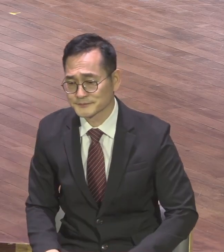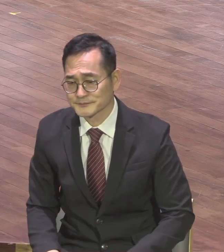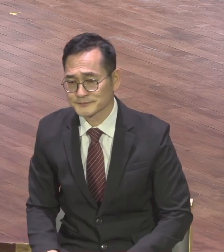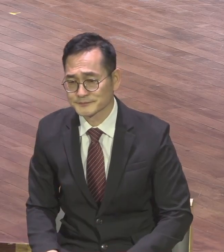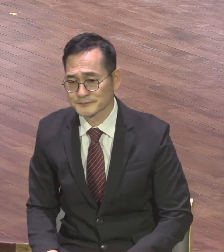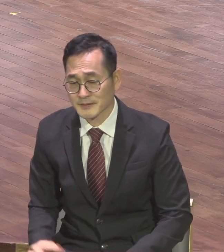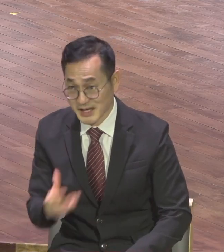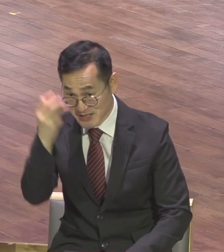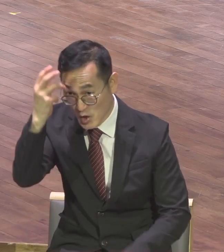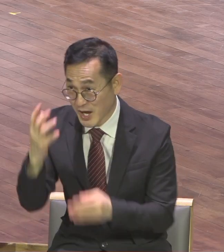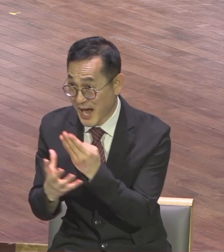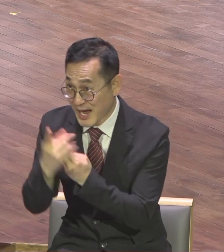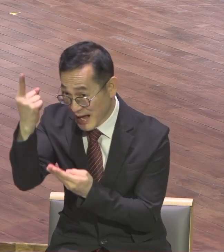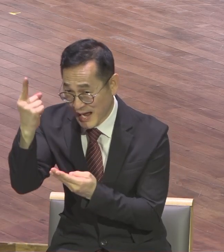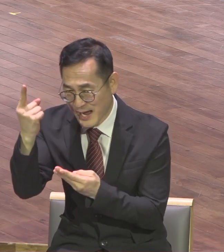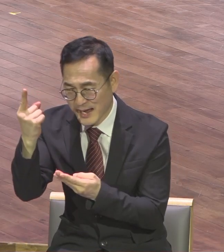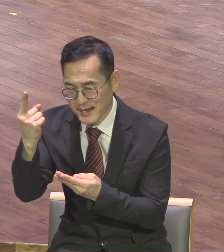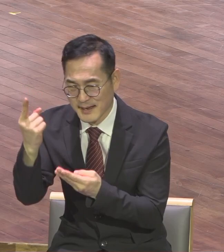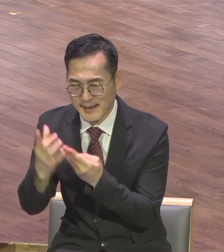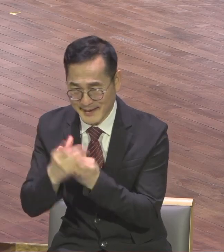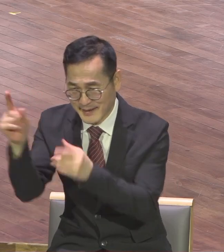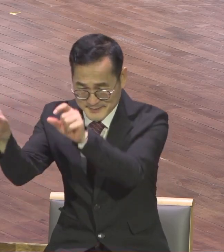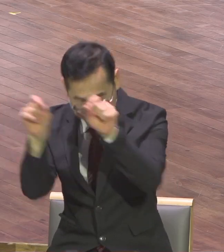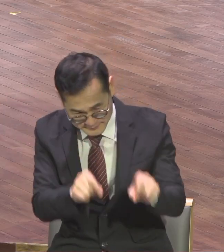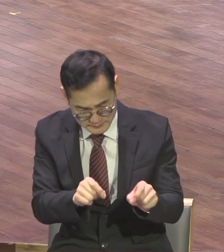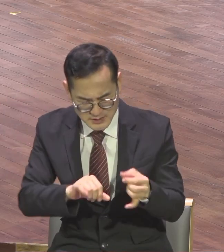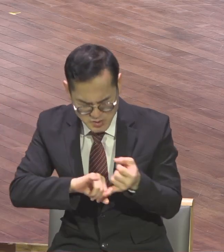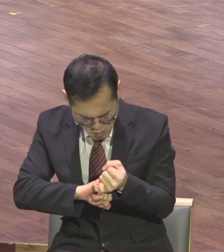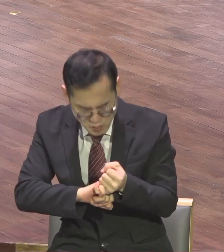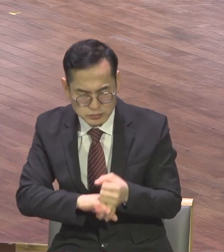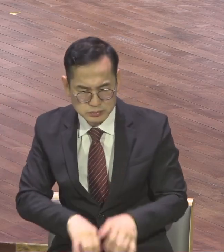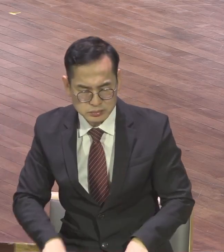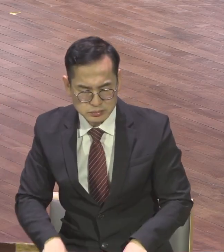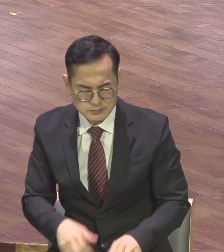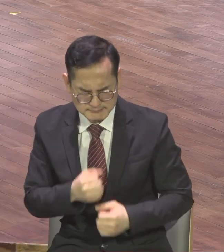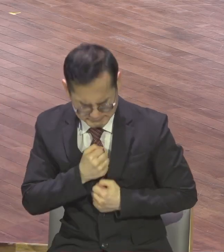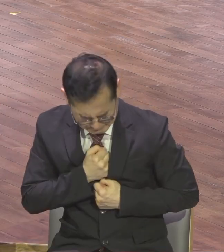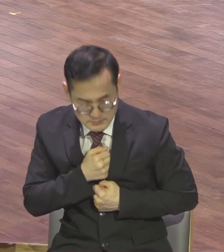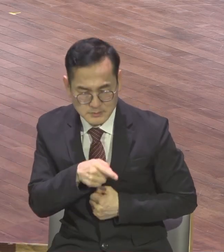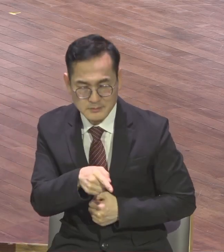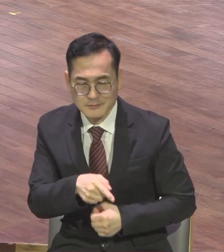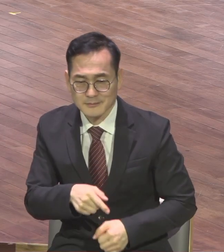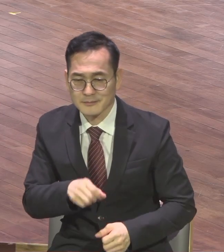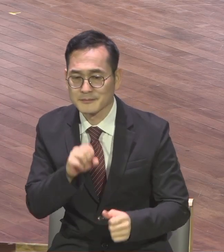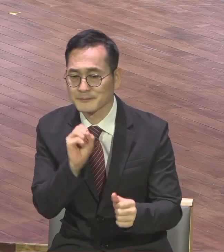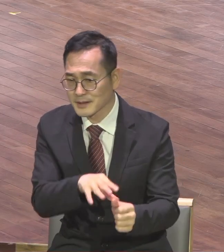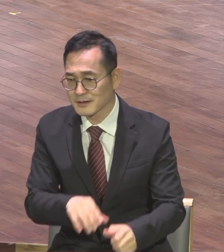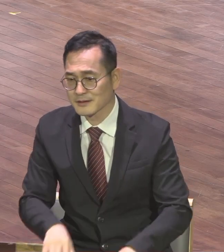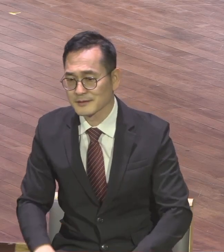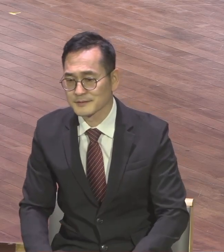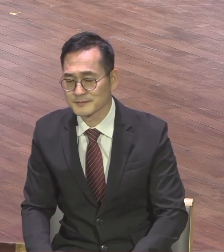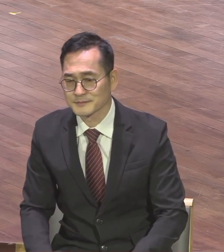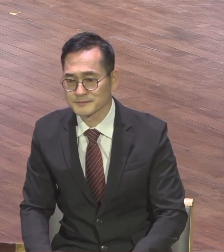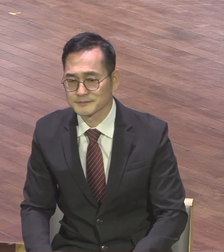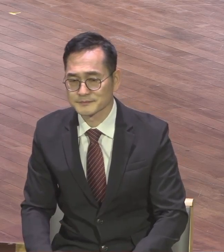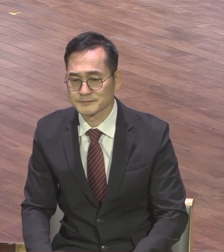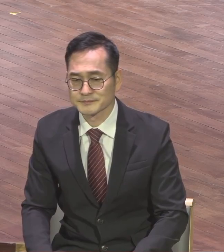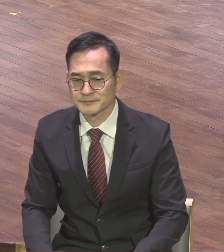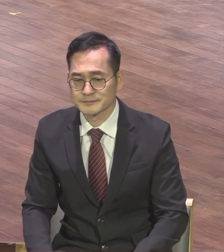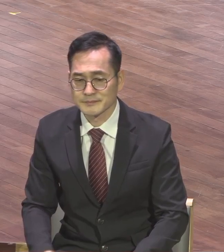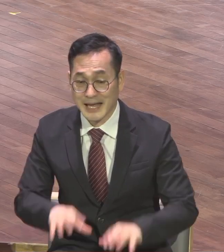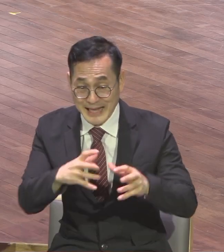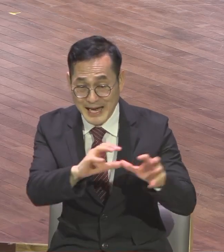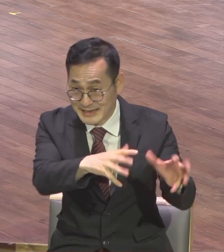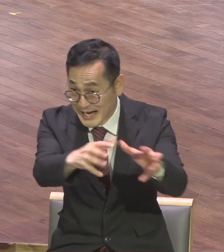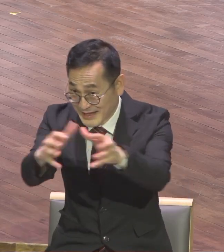성령이 하나 되게 하신 걸 힘써 지켜라. 힘써 지켜라. 이번 대륙별 찬양대회가